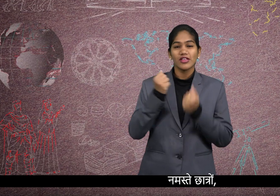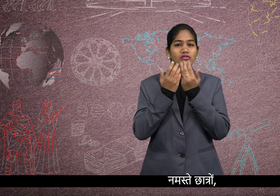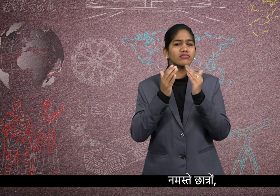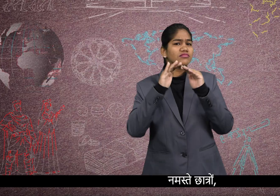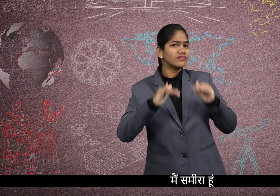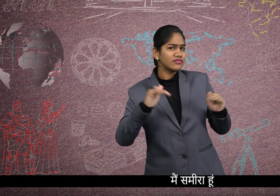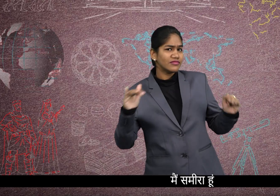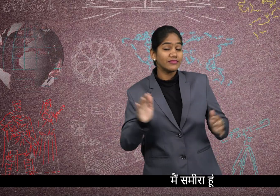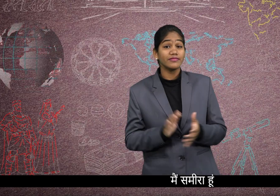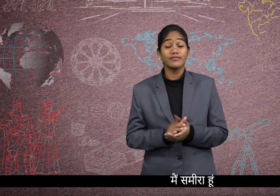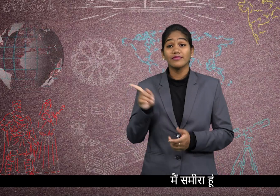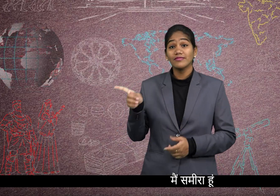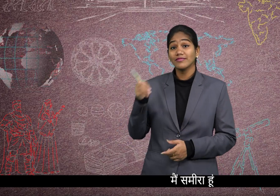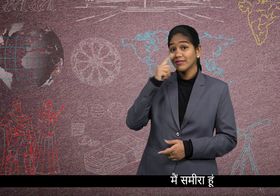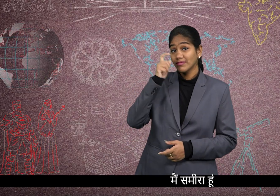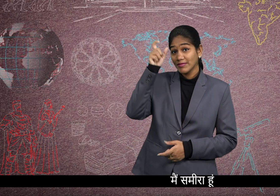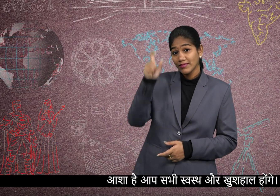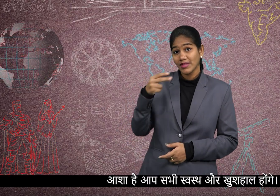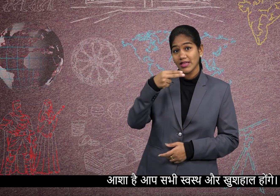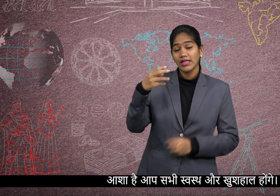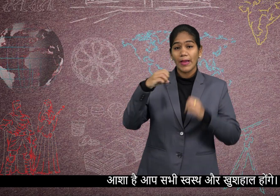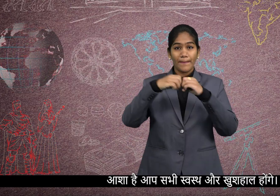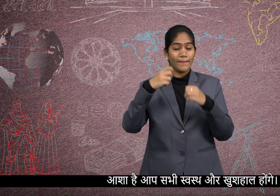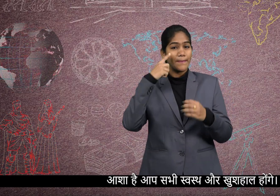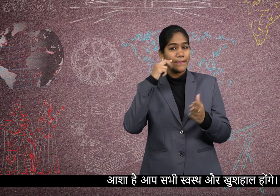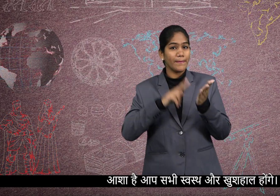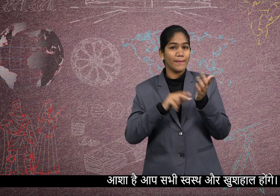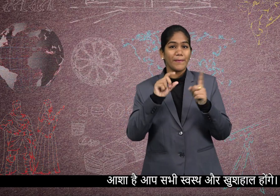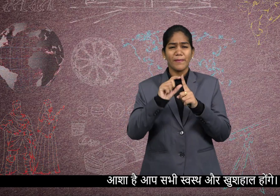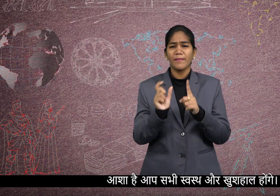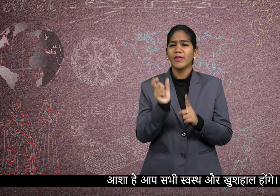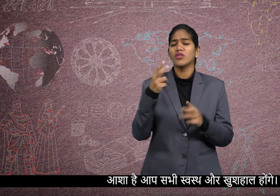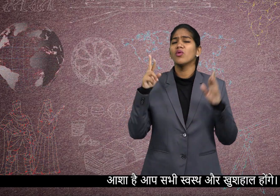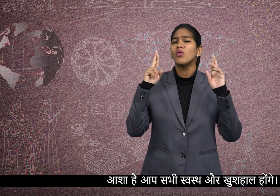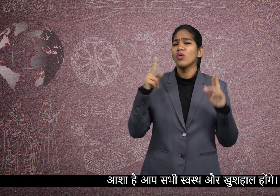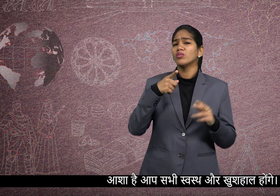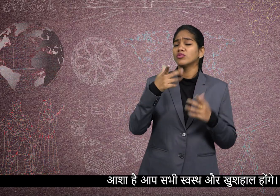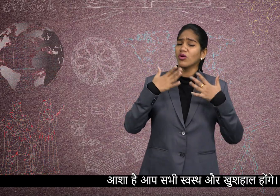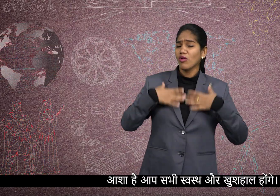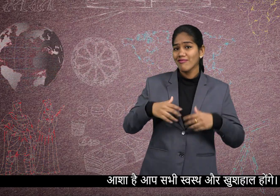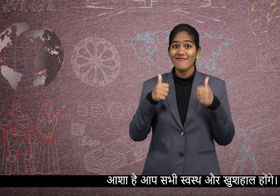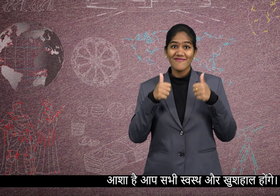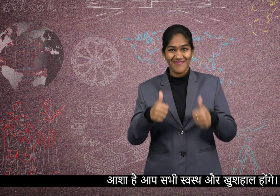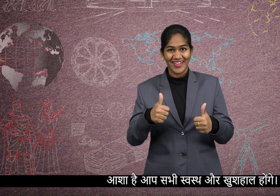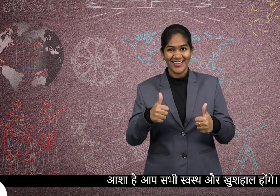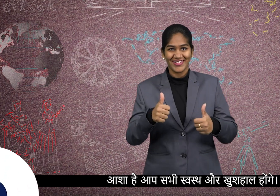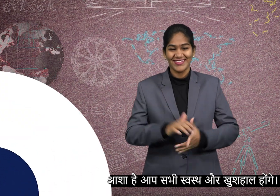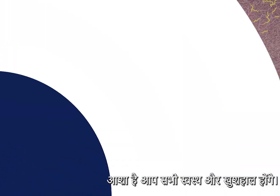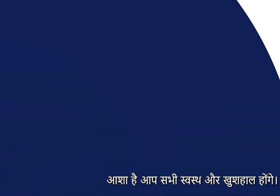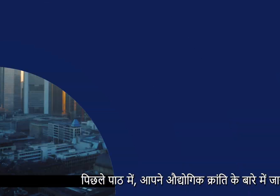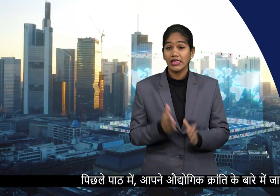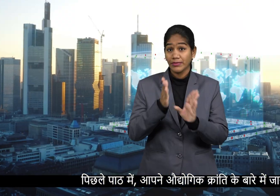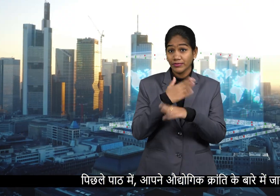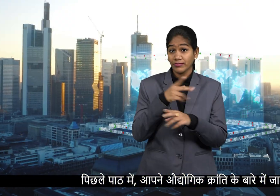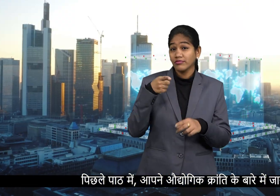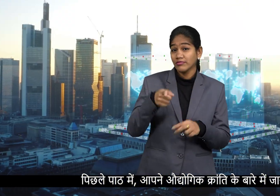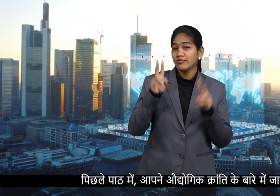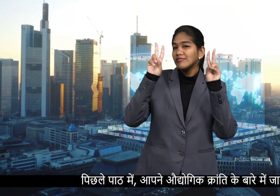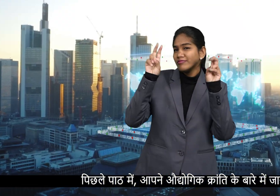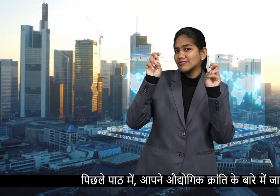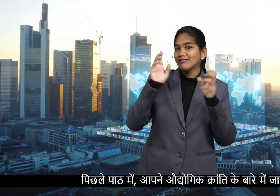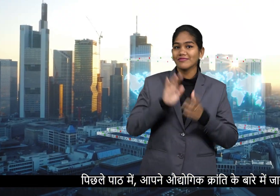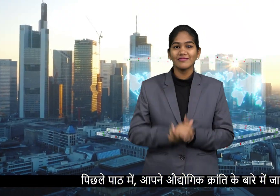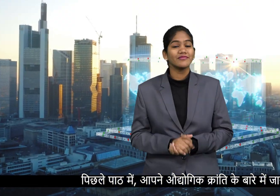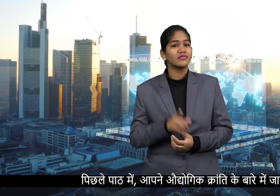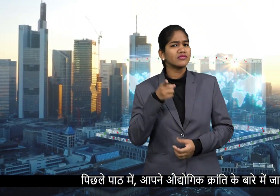नमस्ते छात्रों, मैं समीरा हूँ। आशा है आप सभी स्वस्थ और कुशल होंगे। पिछले पाठ